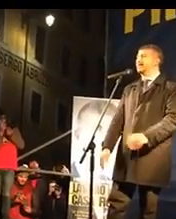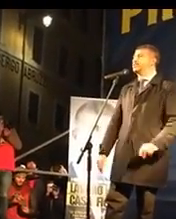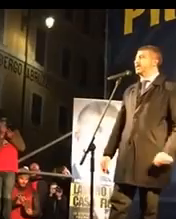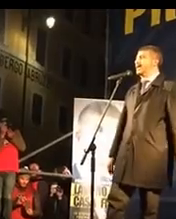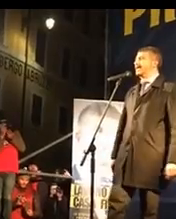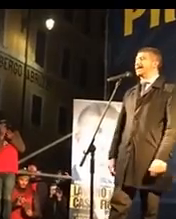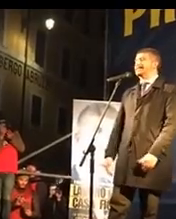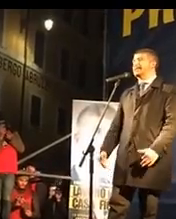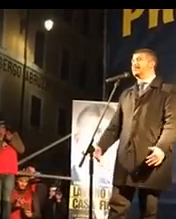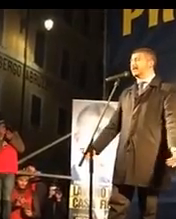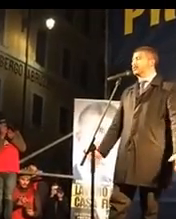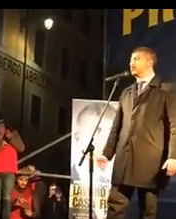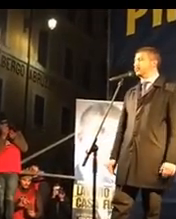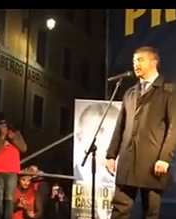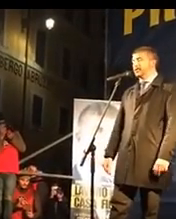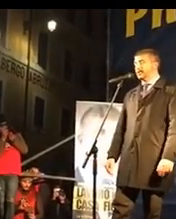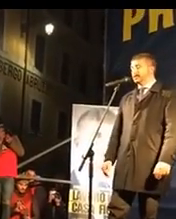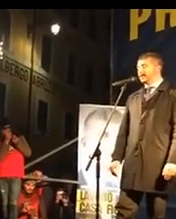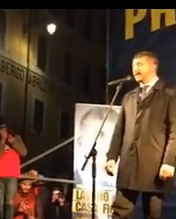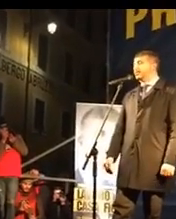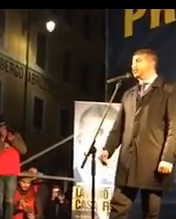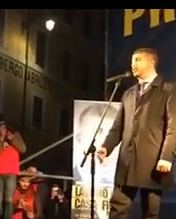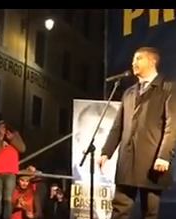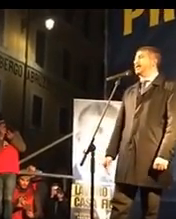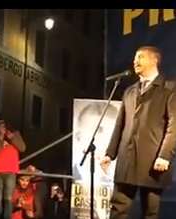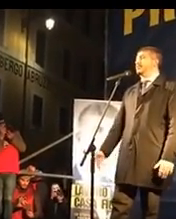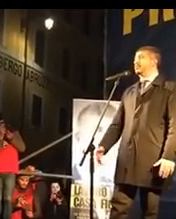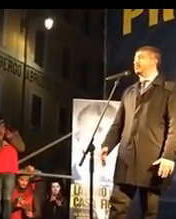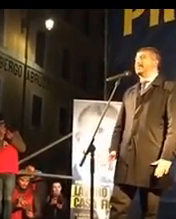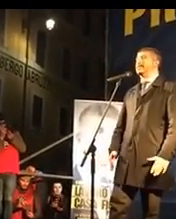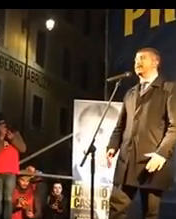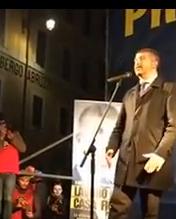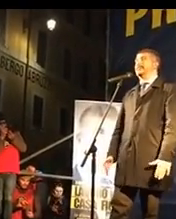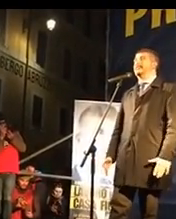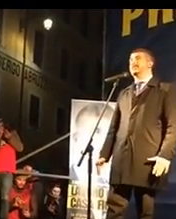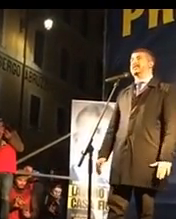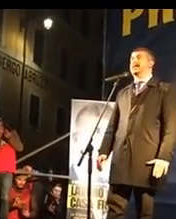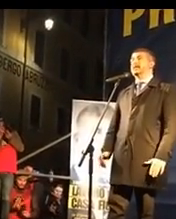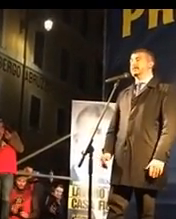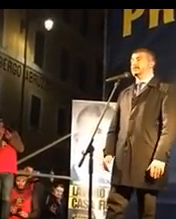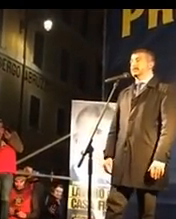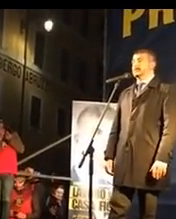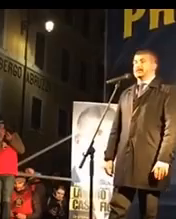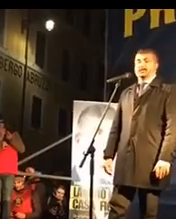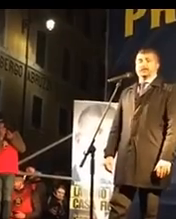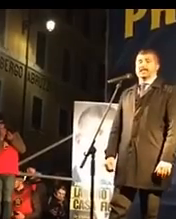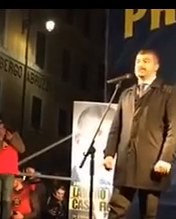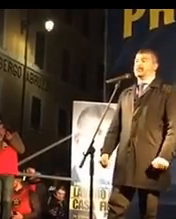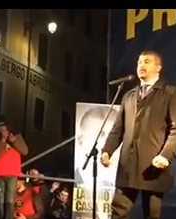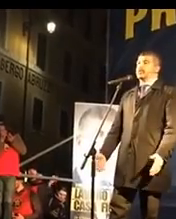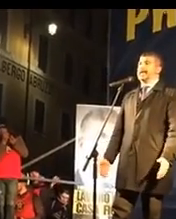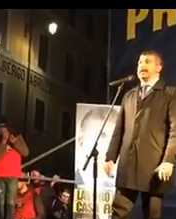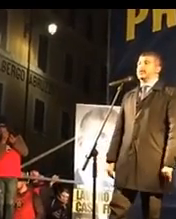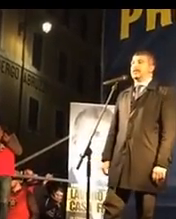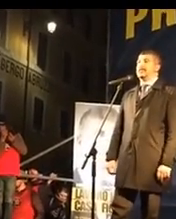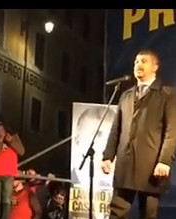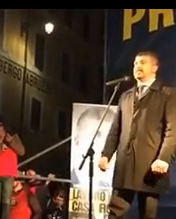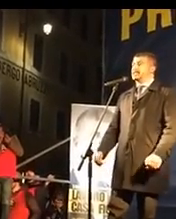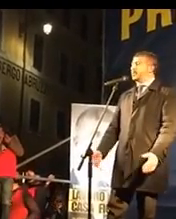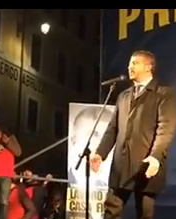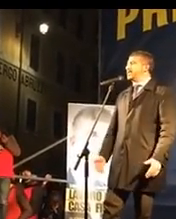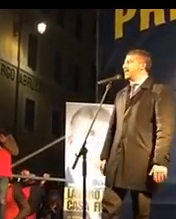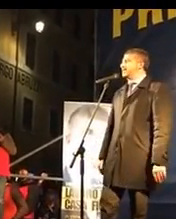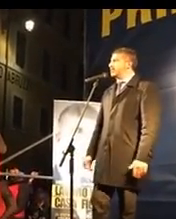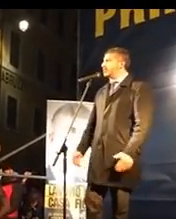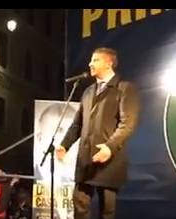da 13 anni e che è sempre cresciuto, che ha costruito tanto esclusivamente con la forza della sua volontà, con la